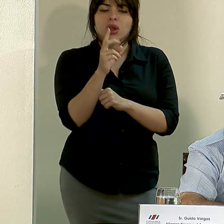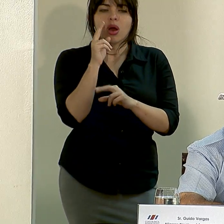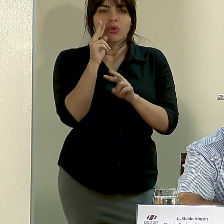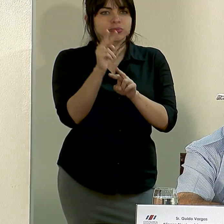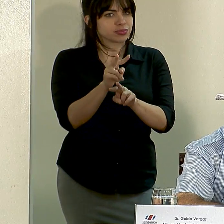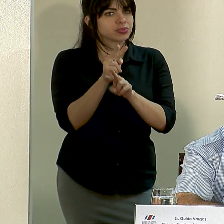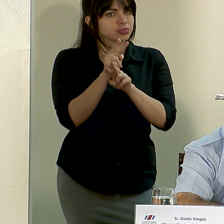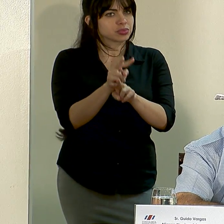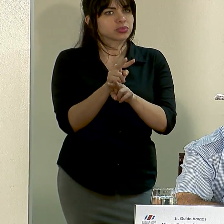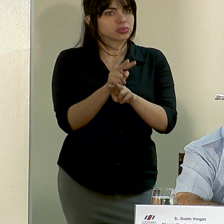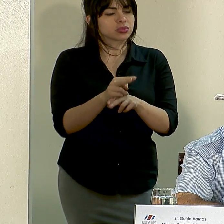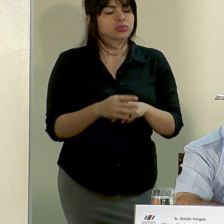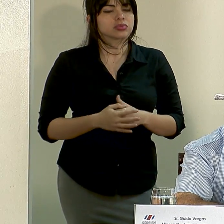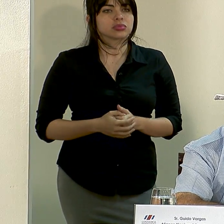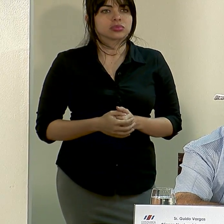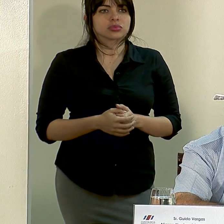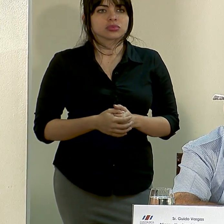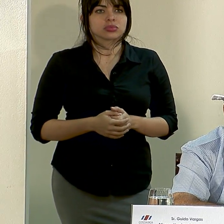observancia